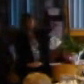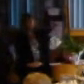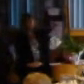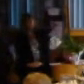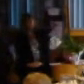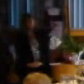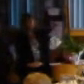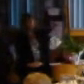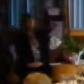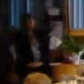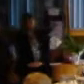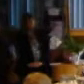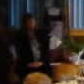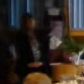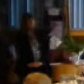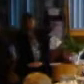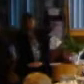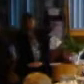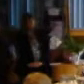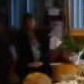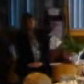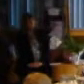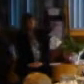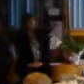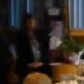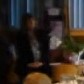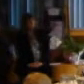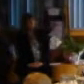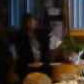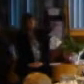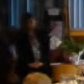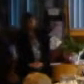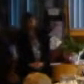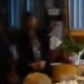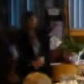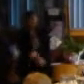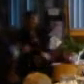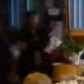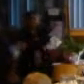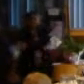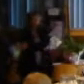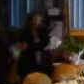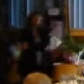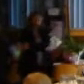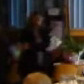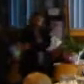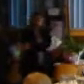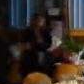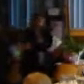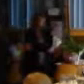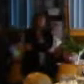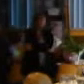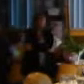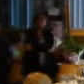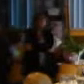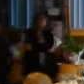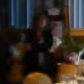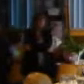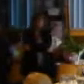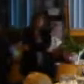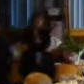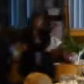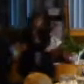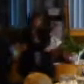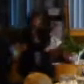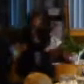ejemplo, a Brunelleschi, a Andrea Verrocchi o a Leonardo, probablemente cuadros, ¿no?, quemando, ardiendo, urbanos. Y